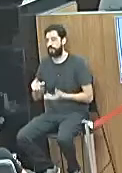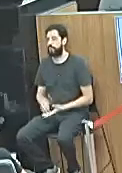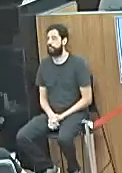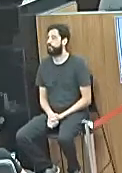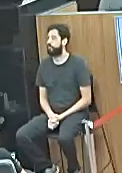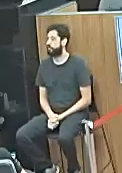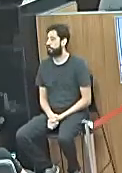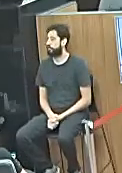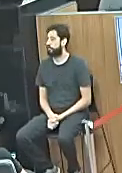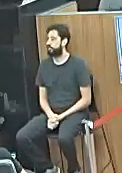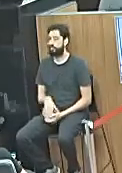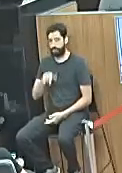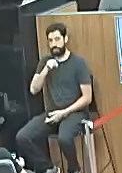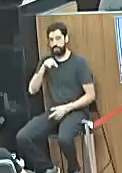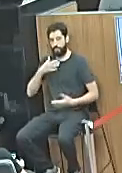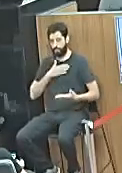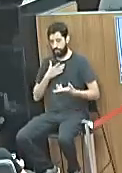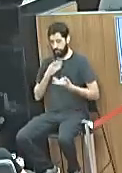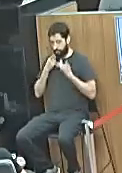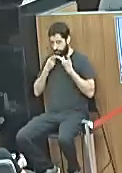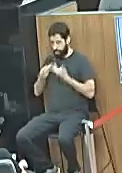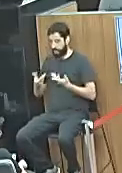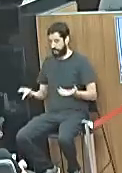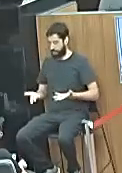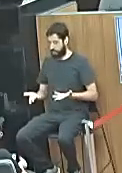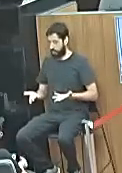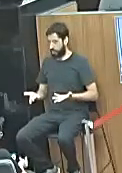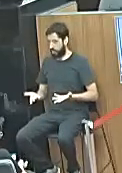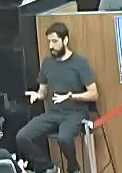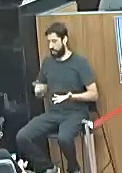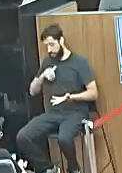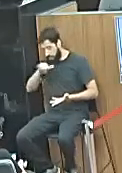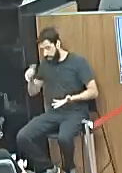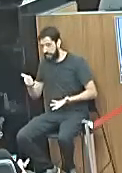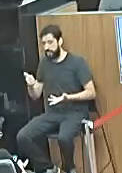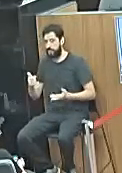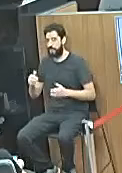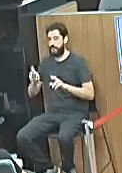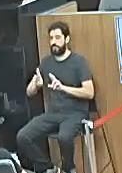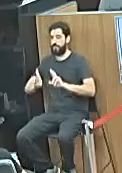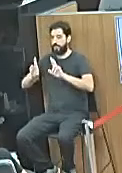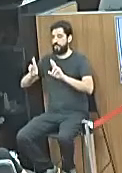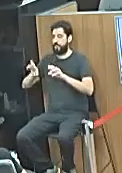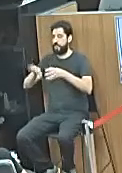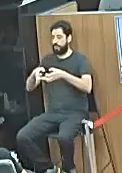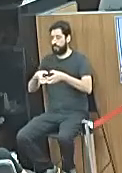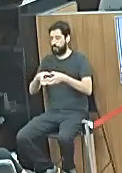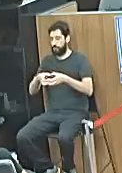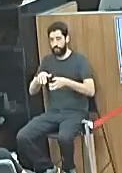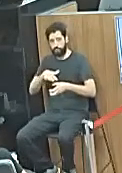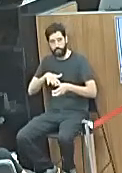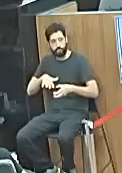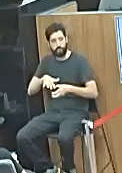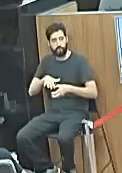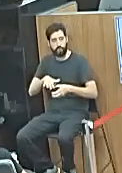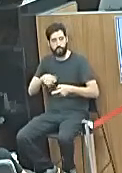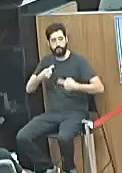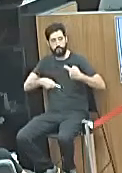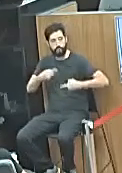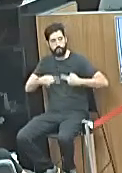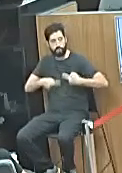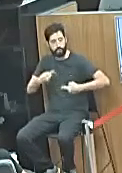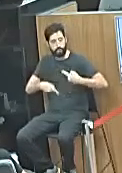aaa o espaço a oportunidade de representar os integrantes do grupo é que discutiu